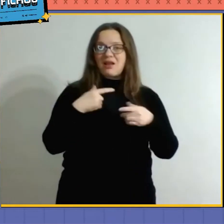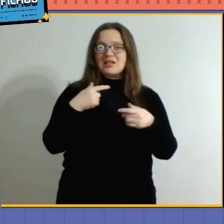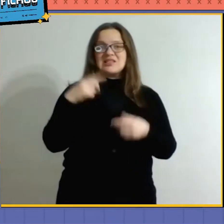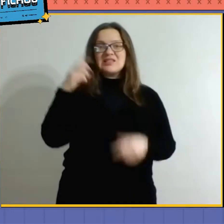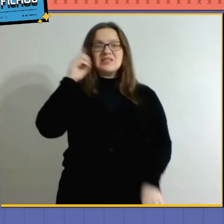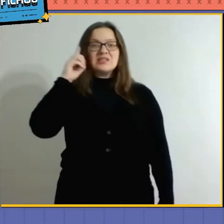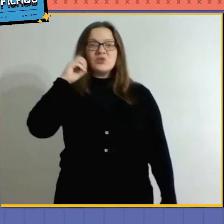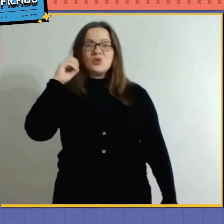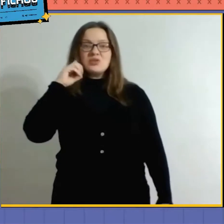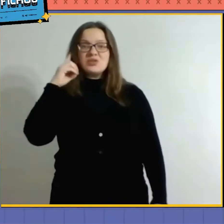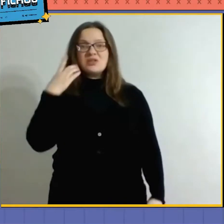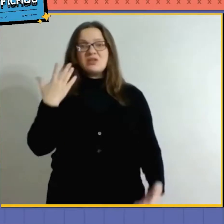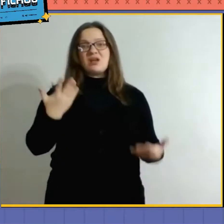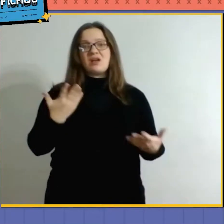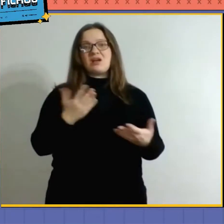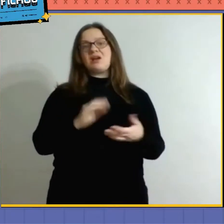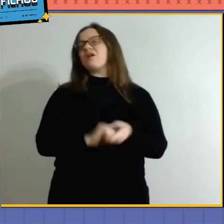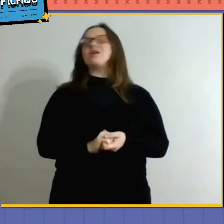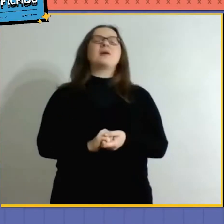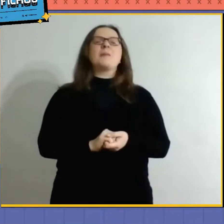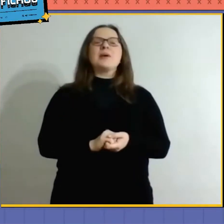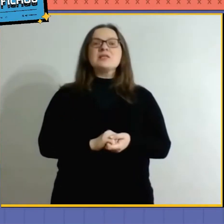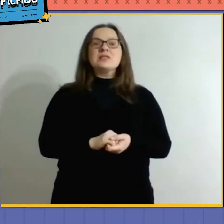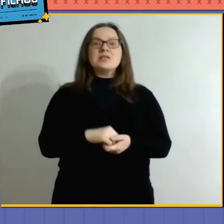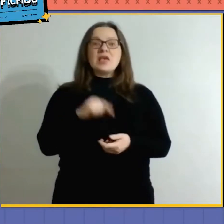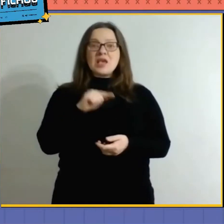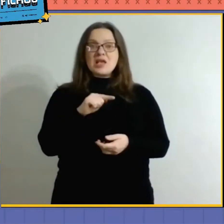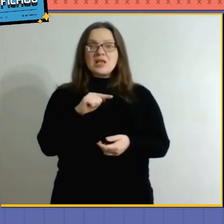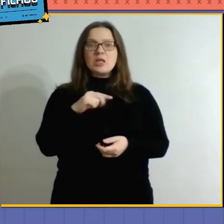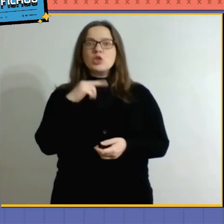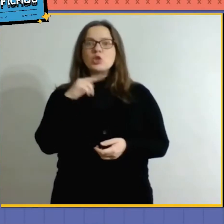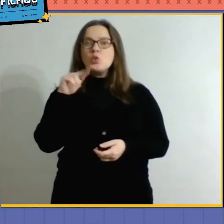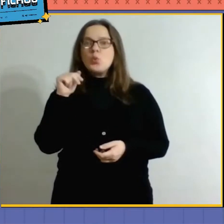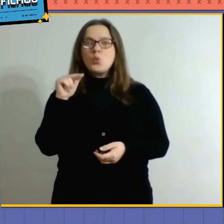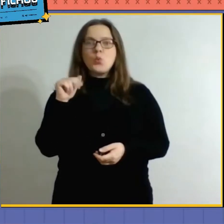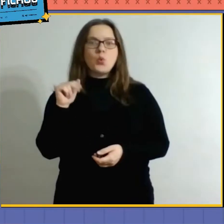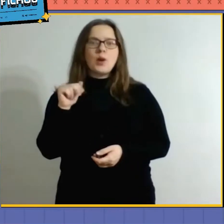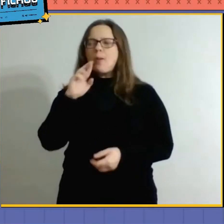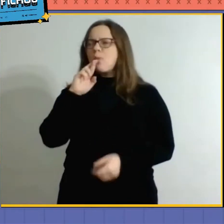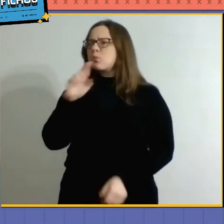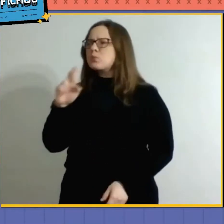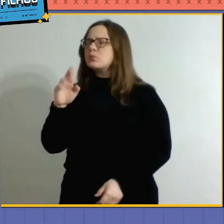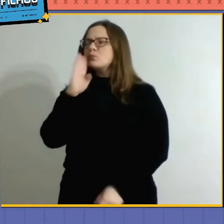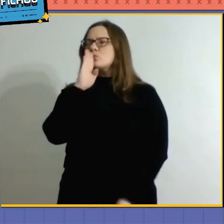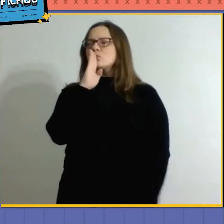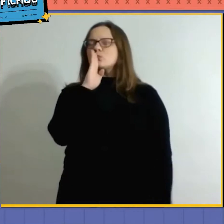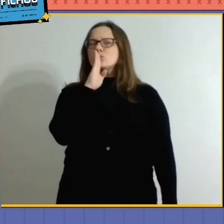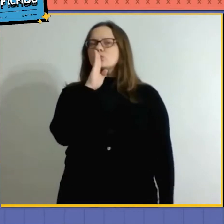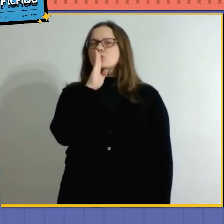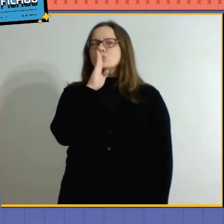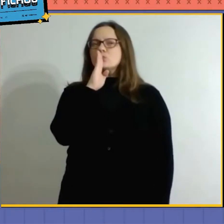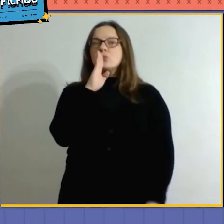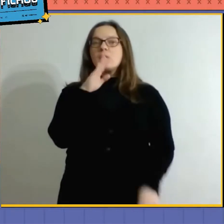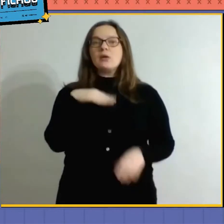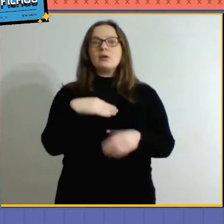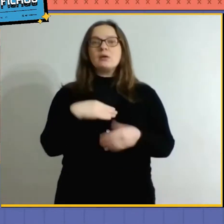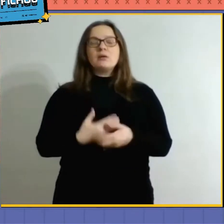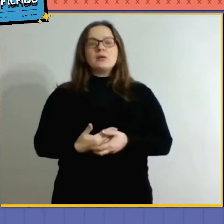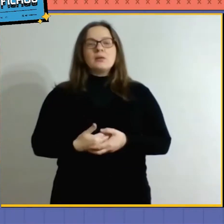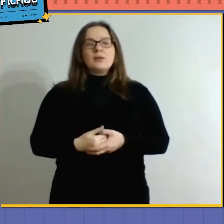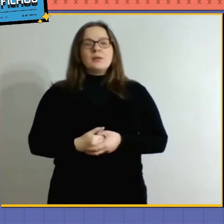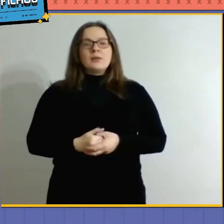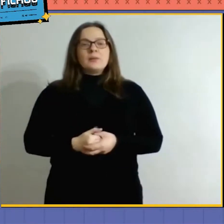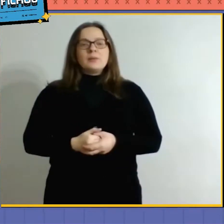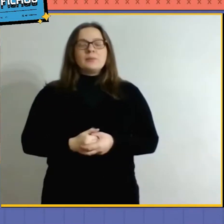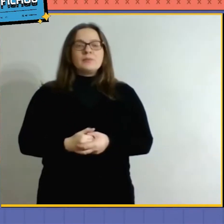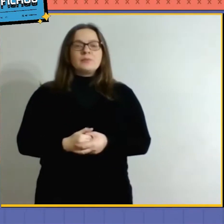dias mas ele não retrucava e permanecia calado a coisa ficou tão séria que ele chegou até